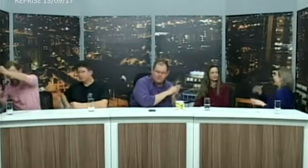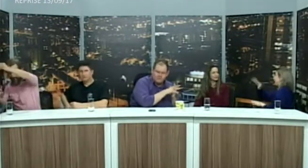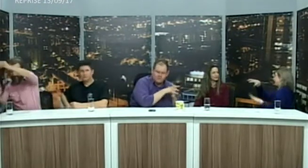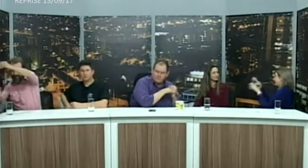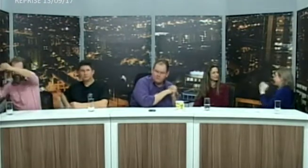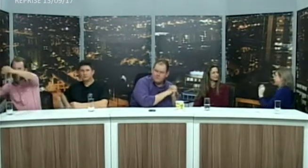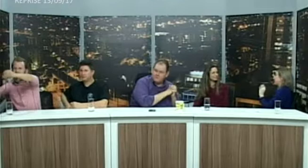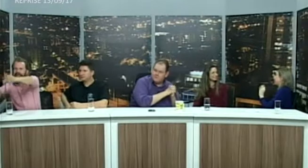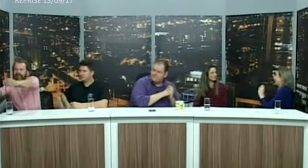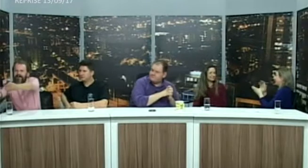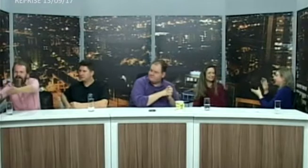segundinho.